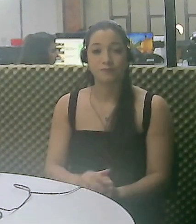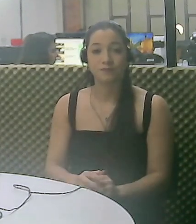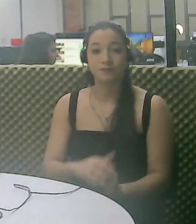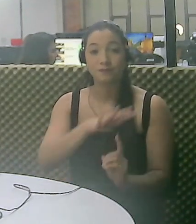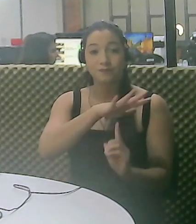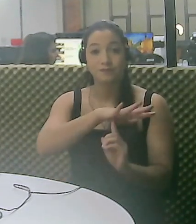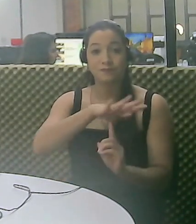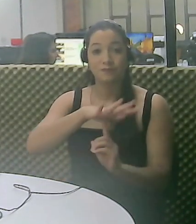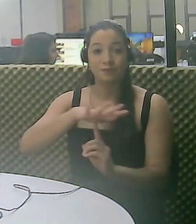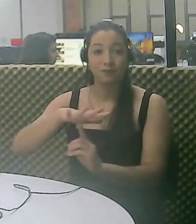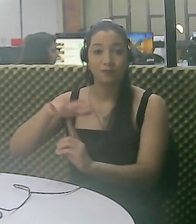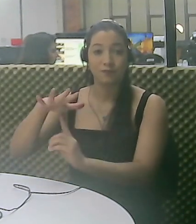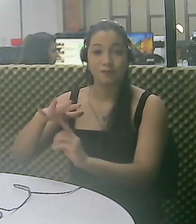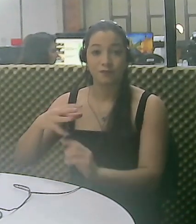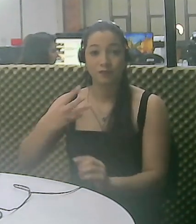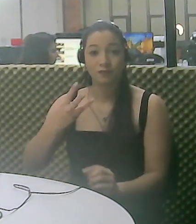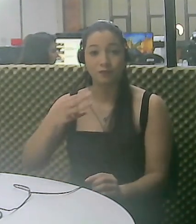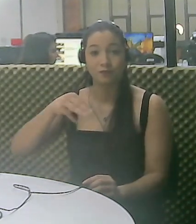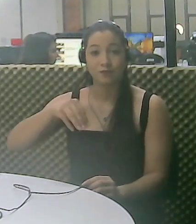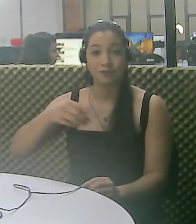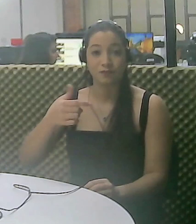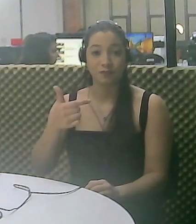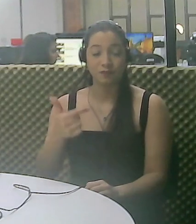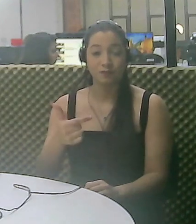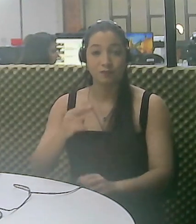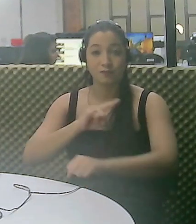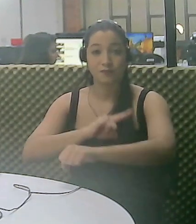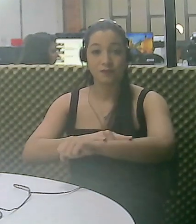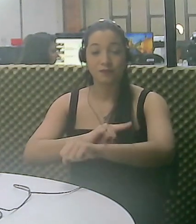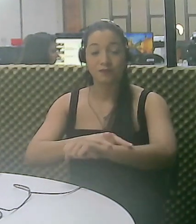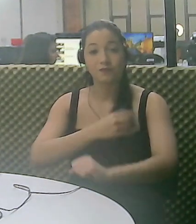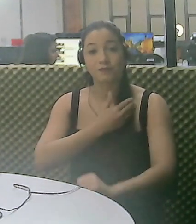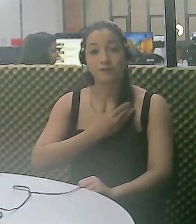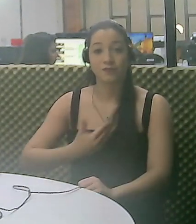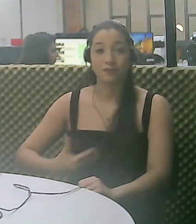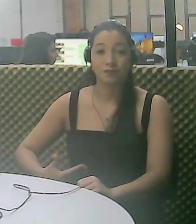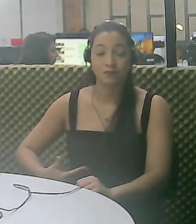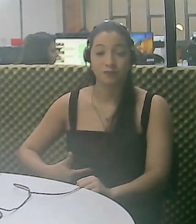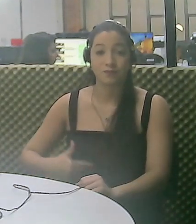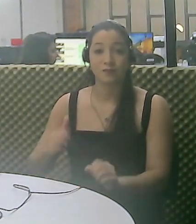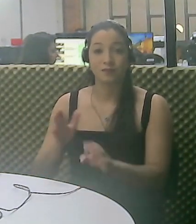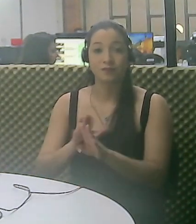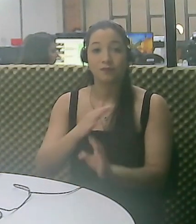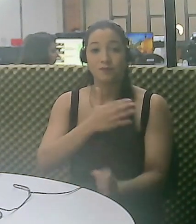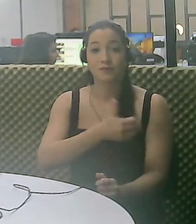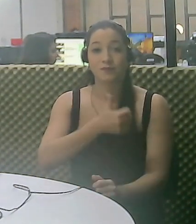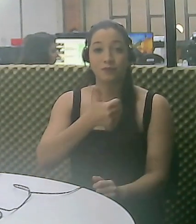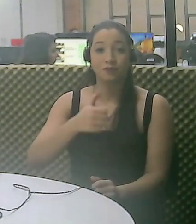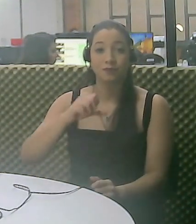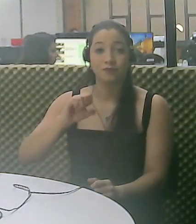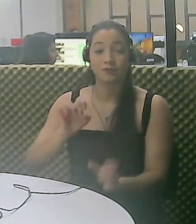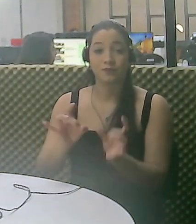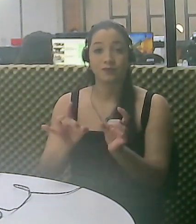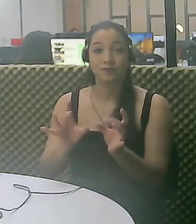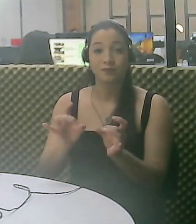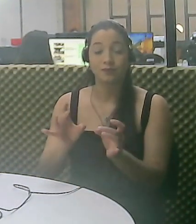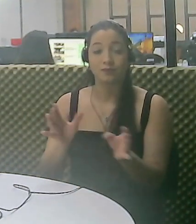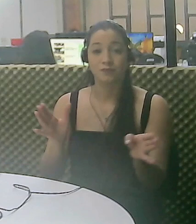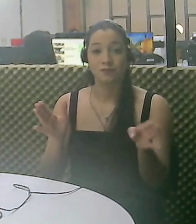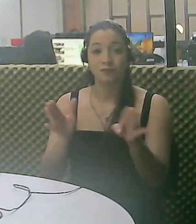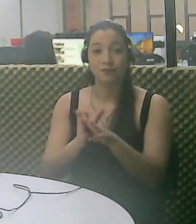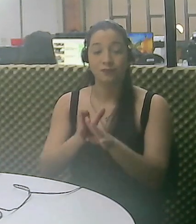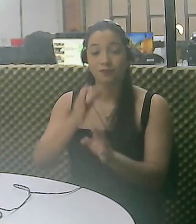tem áreas cobertas com 3 metros quadrados e banheiro público, comporta 118 vendedores. Até o momento,